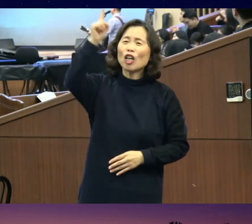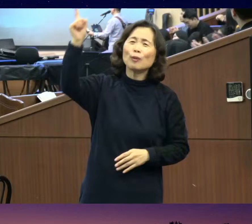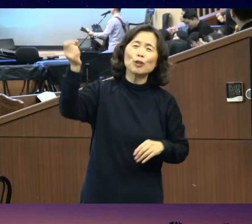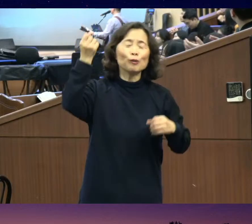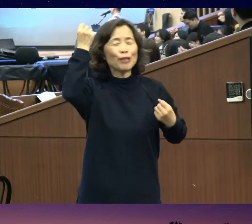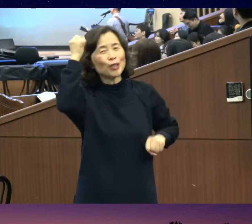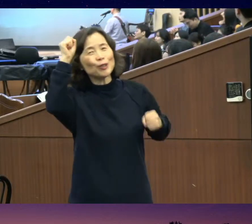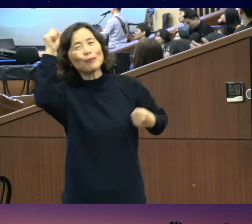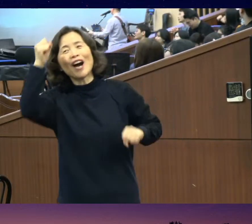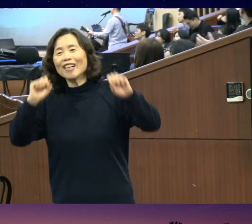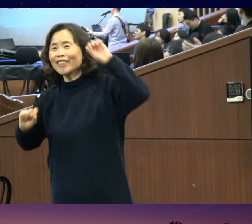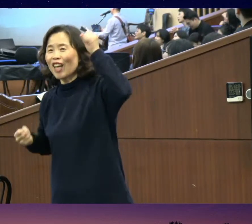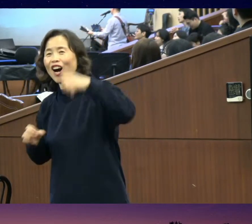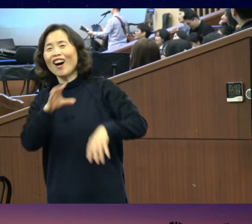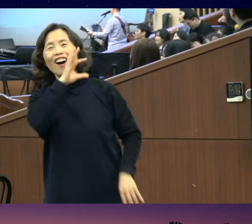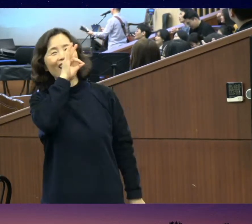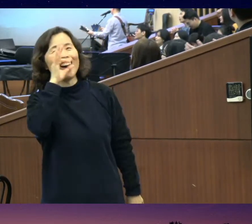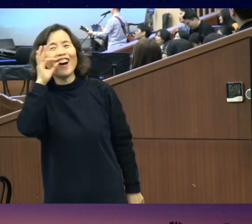다윗처럼 춤을 추면서